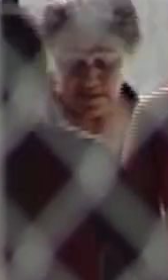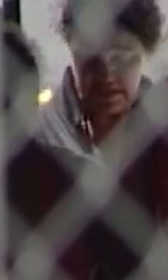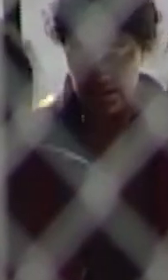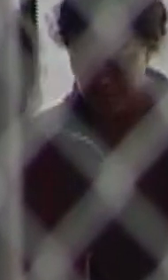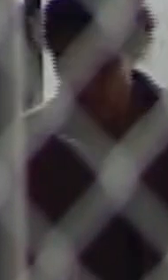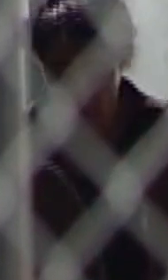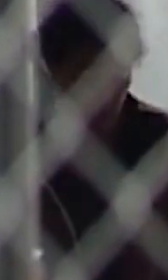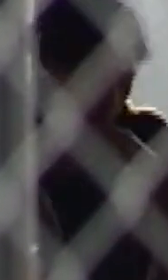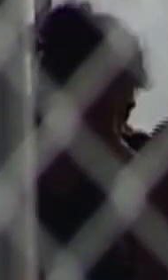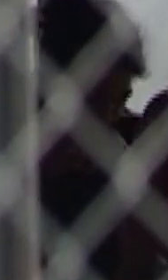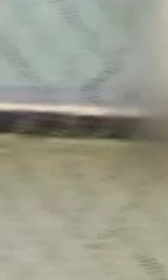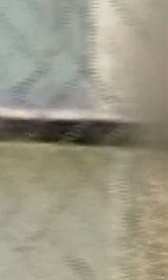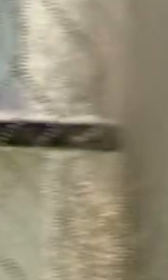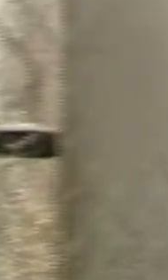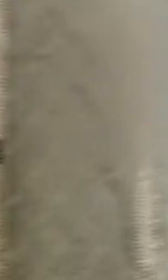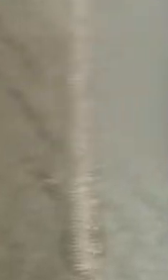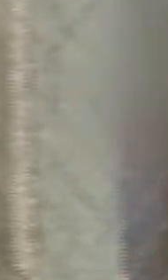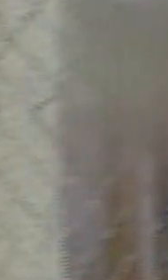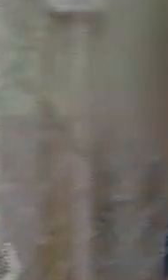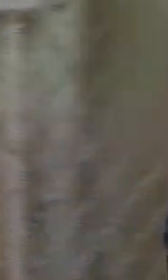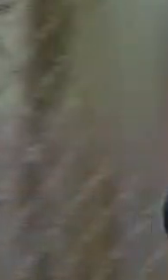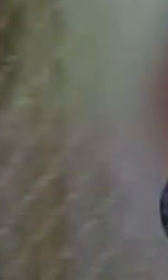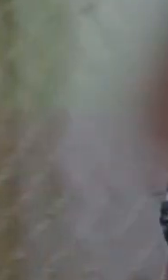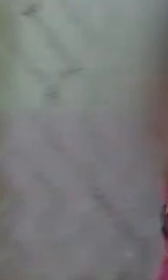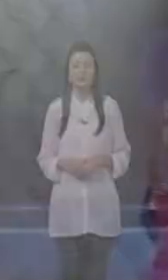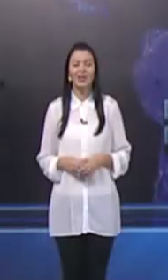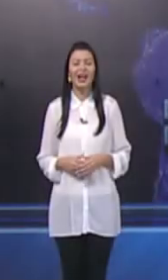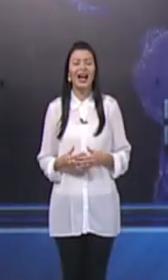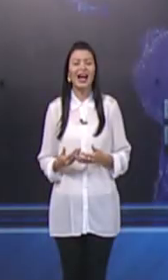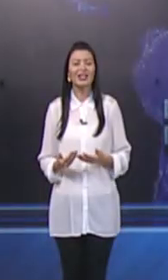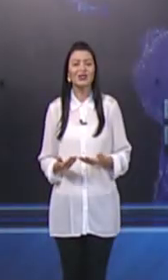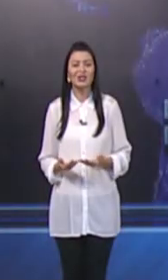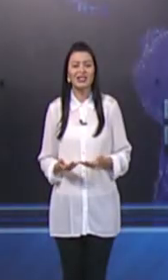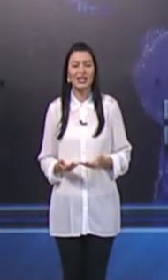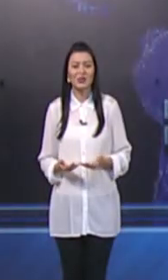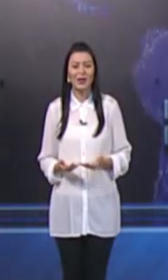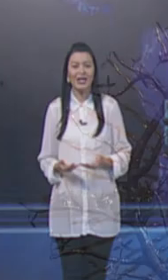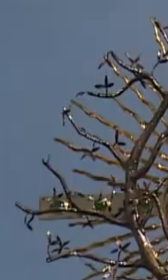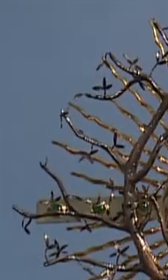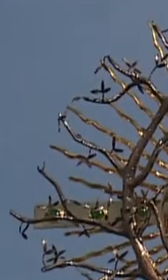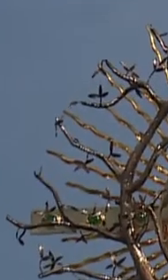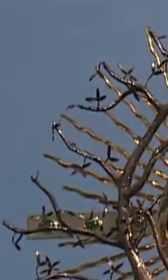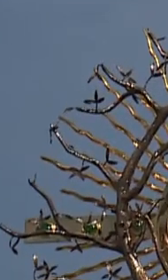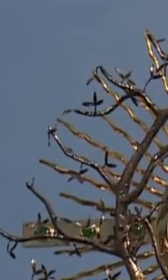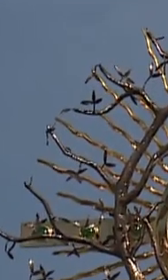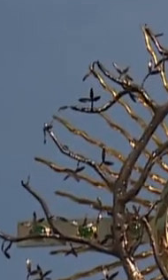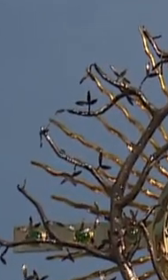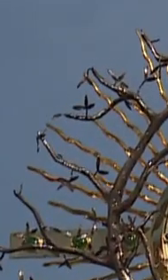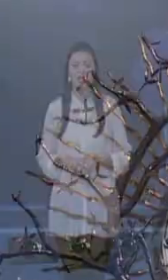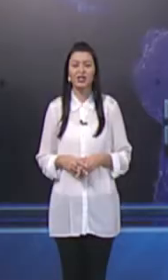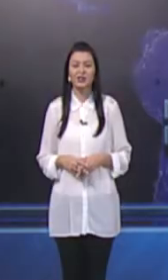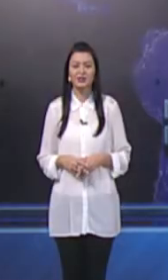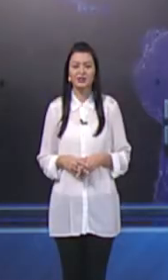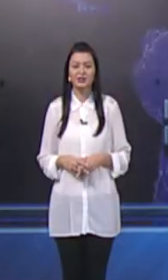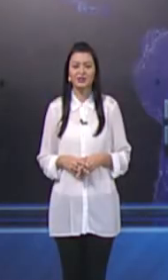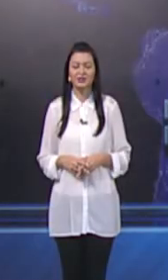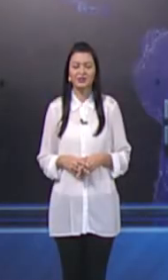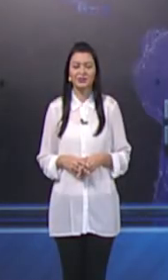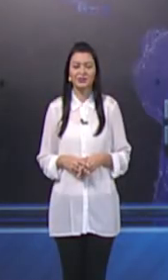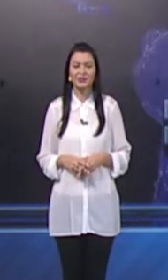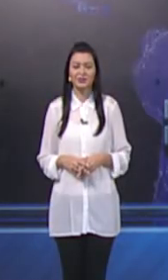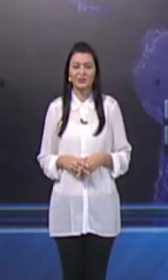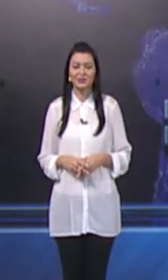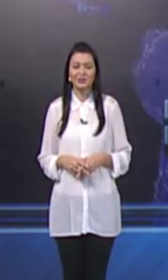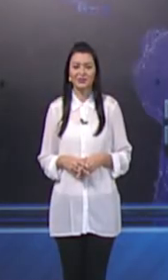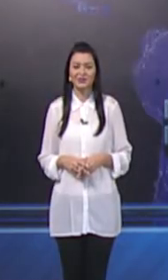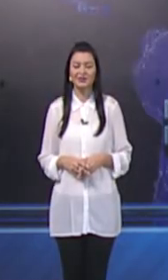é composta por 97% de mulheres negras. A Arquidiocese de Belém celebra Corpus Christi. E na entrevista de